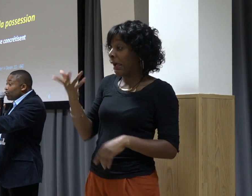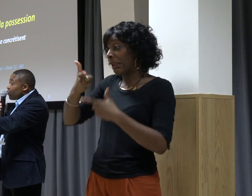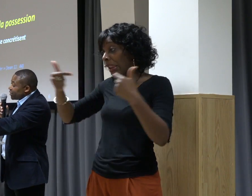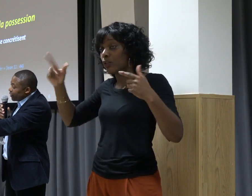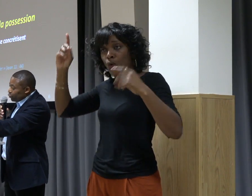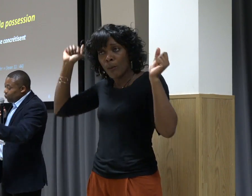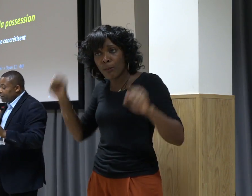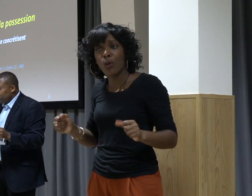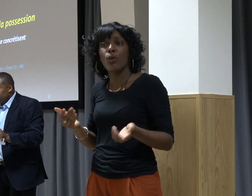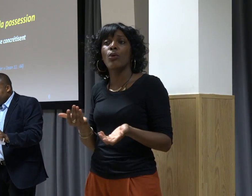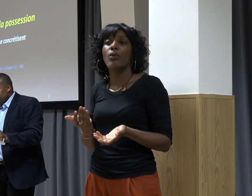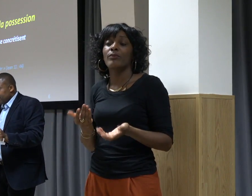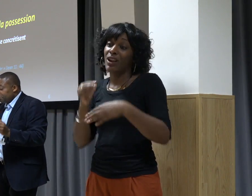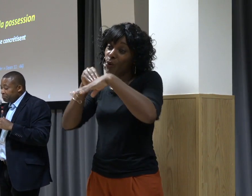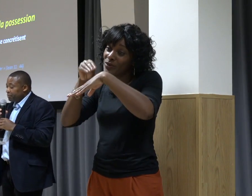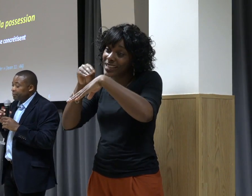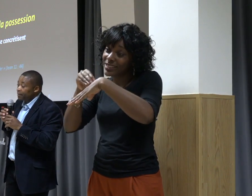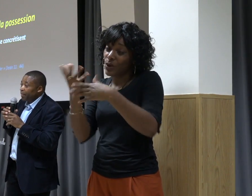Alors le conseil que je pourrais vous donner,